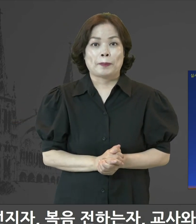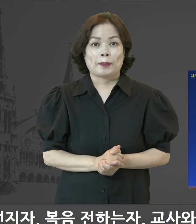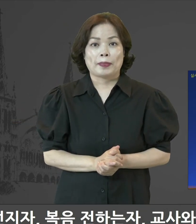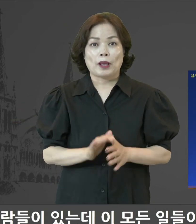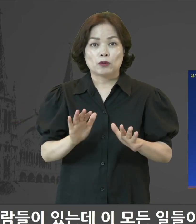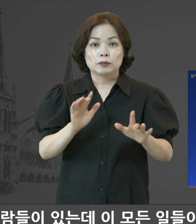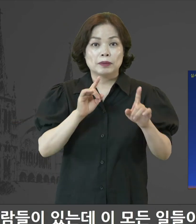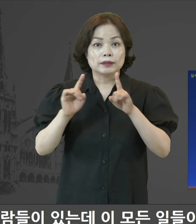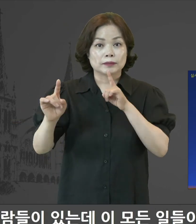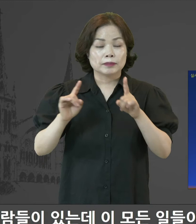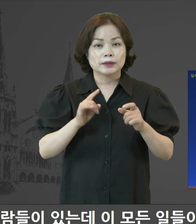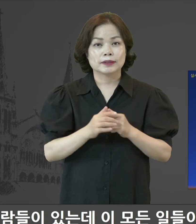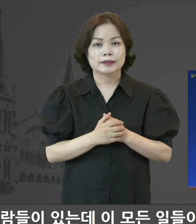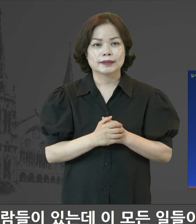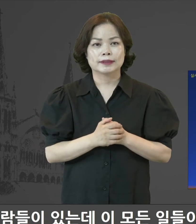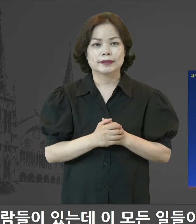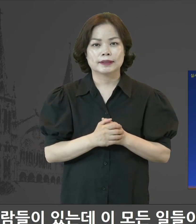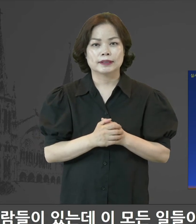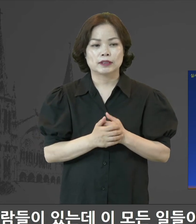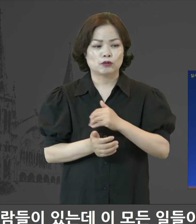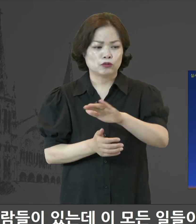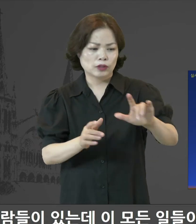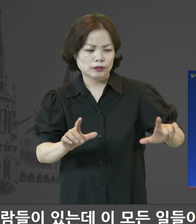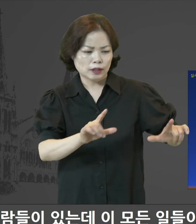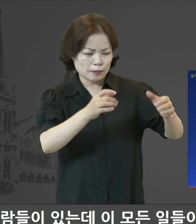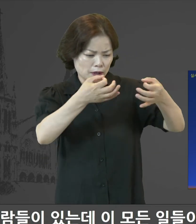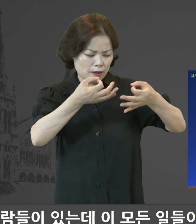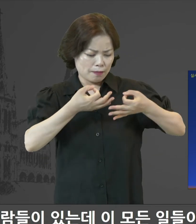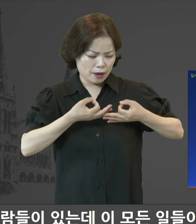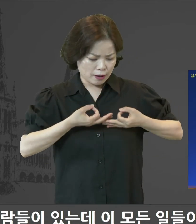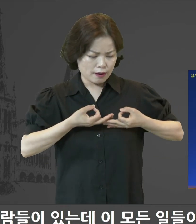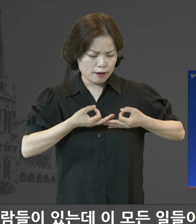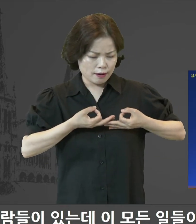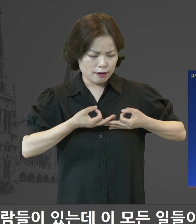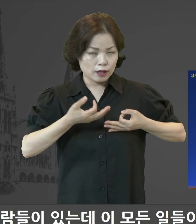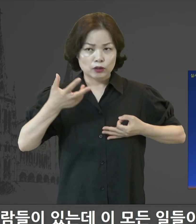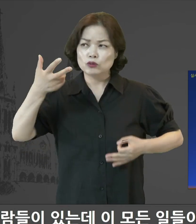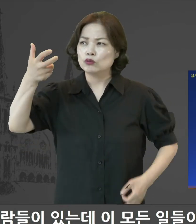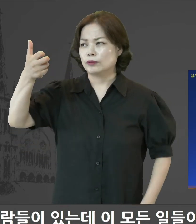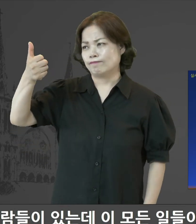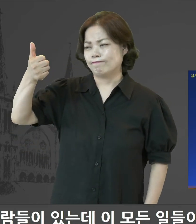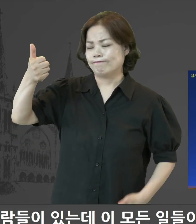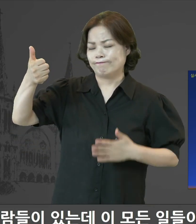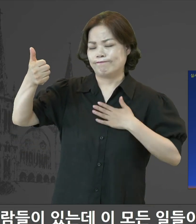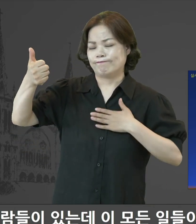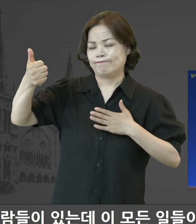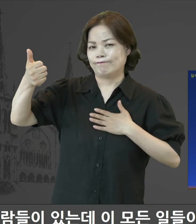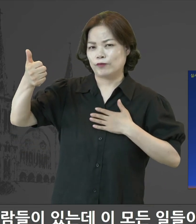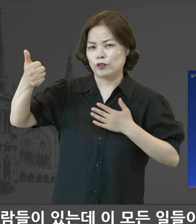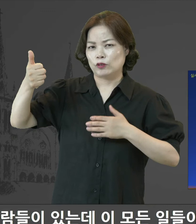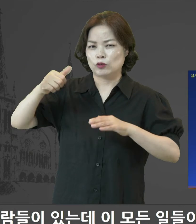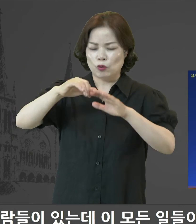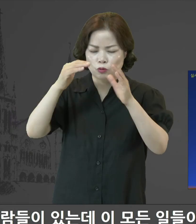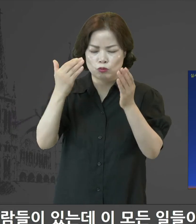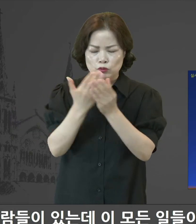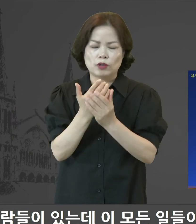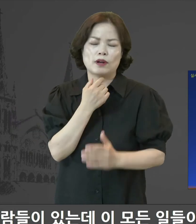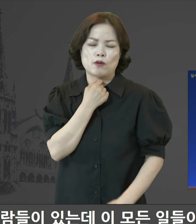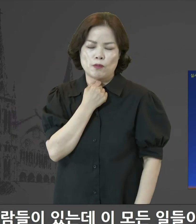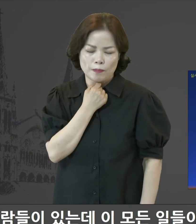그래서 오늘 말씀은 우리들의 삶을 돌아보면서 주님, 제가 좀 더 온전해지기를